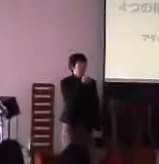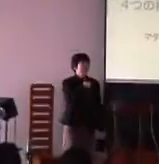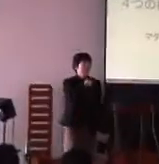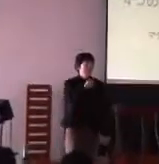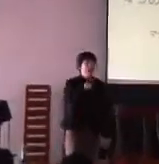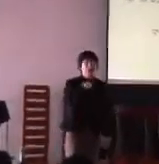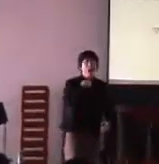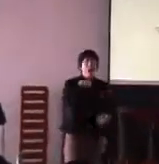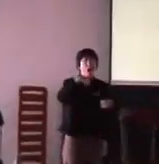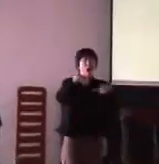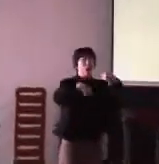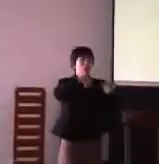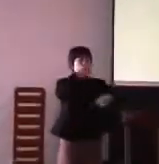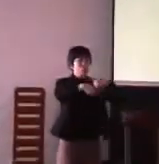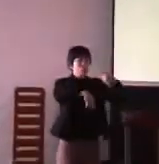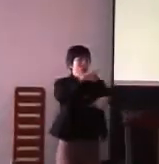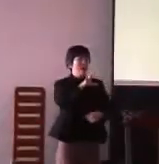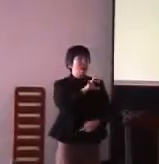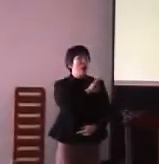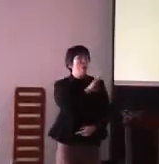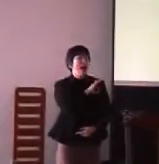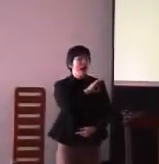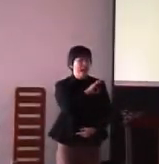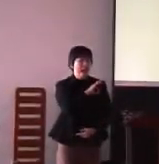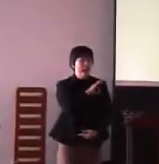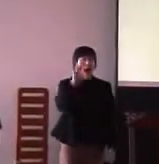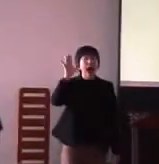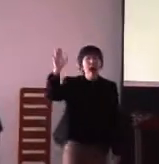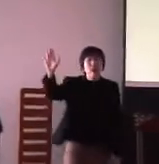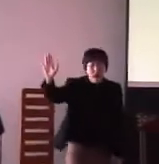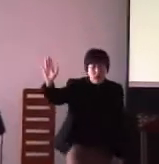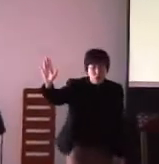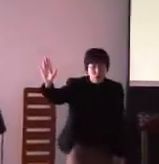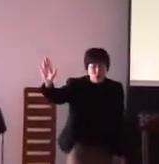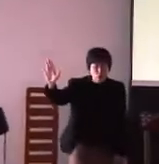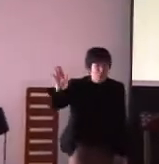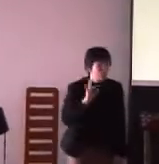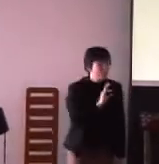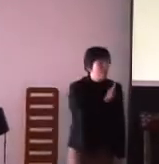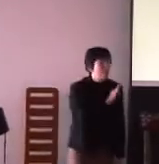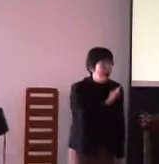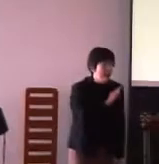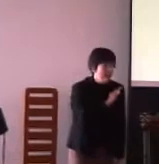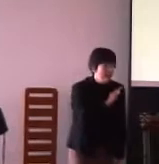自己紹介をしたいと思います。手話で名前があります。